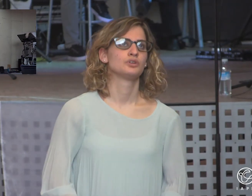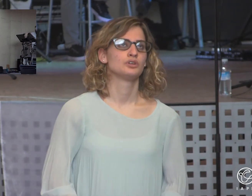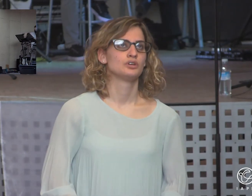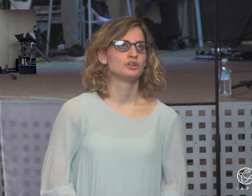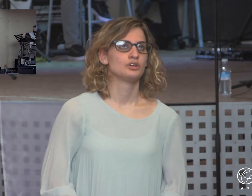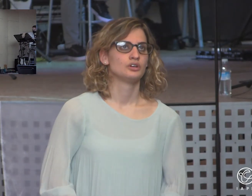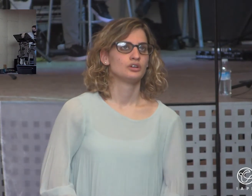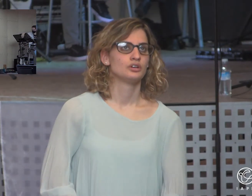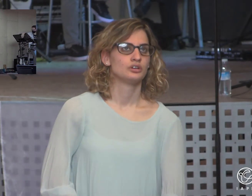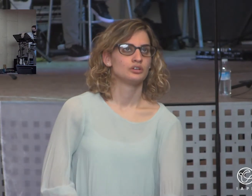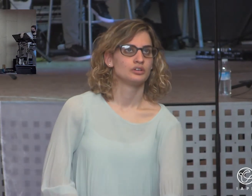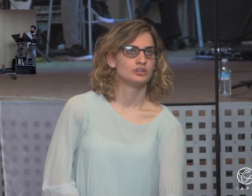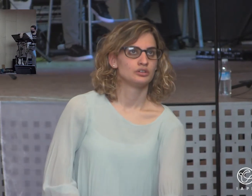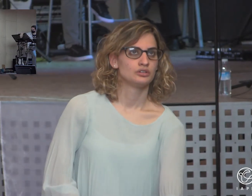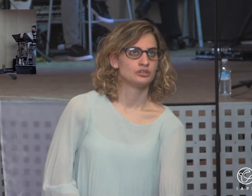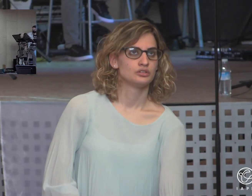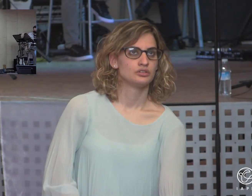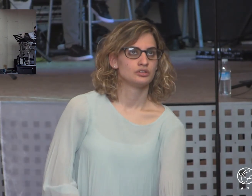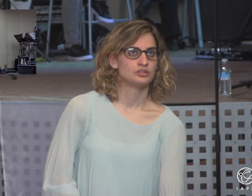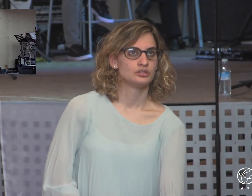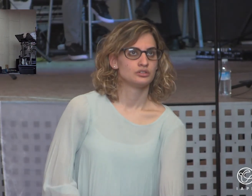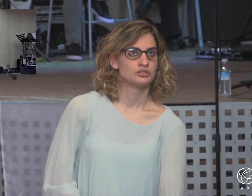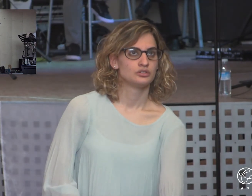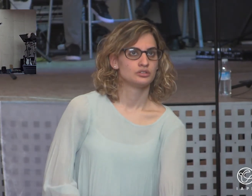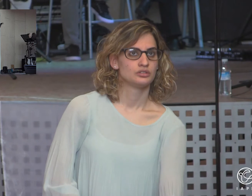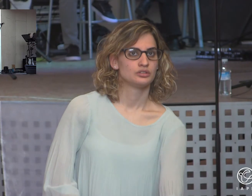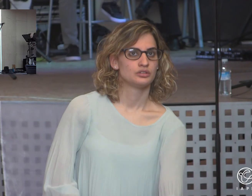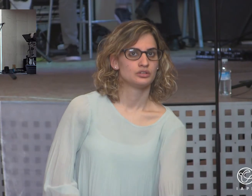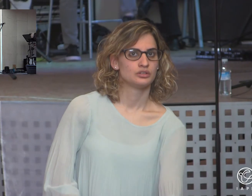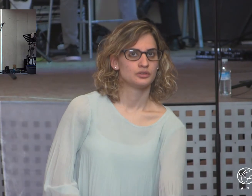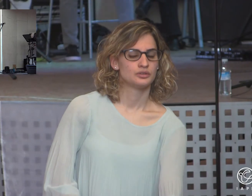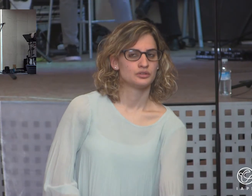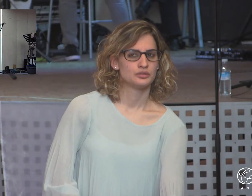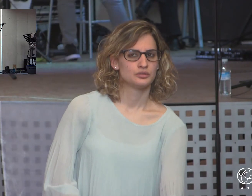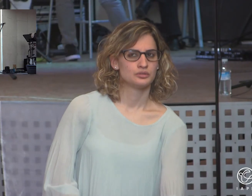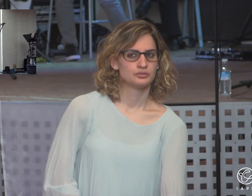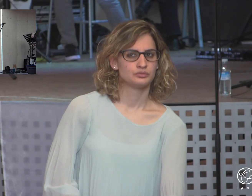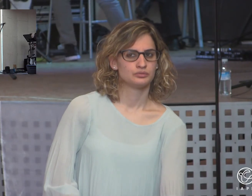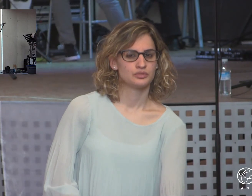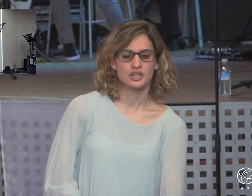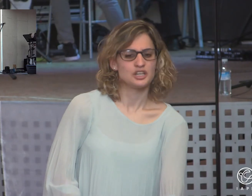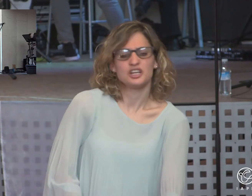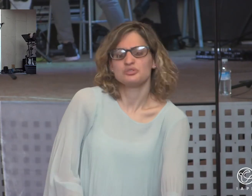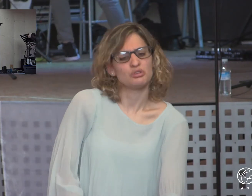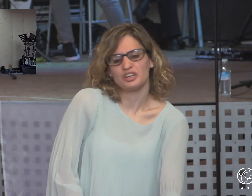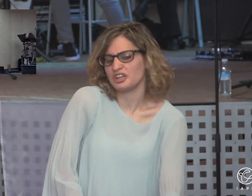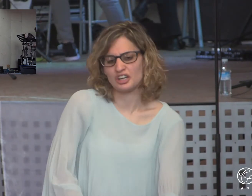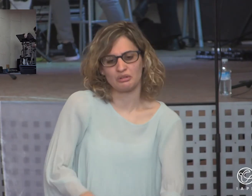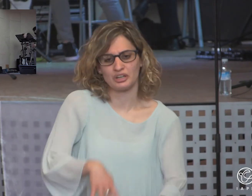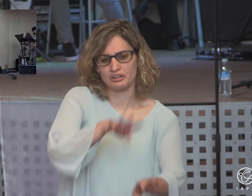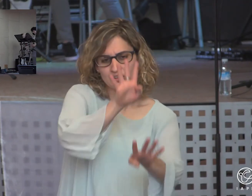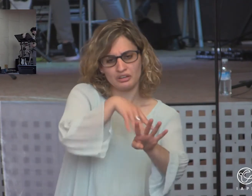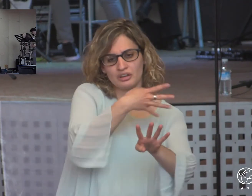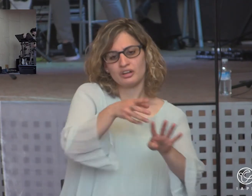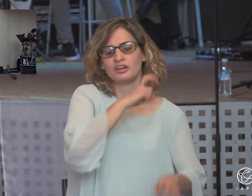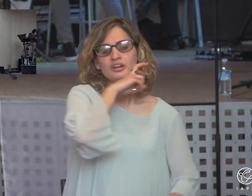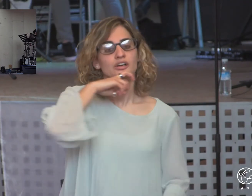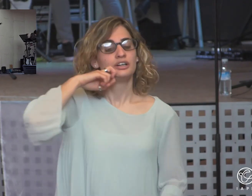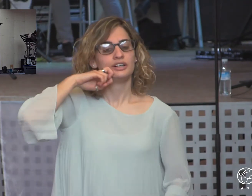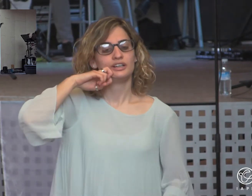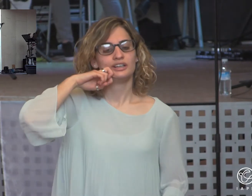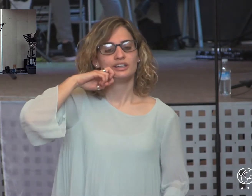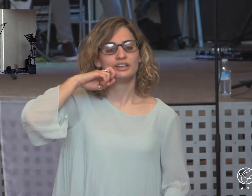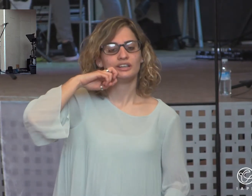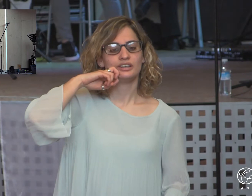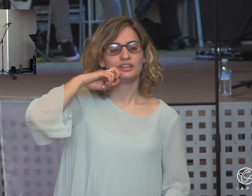día, ¿vale? Lo digo porque esto sí nos puede ayudar a que podamos entender cómo fueron las jornadas. Pero